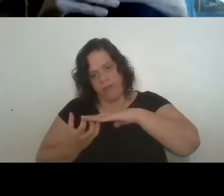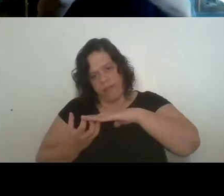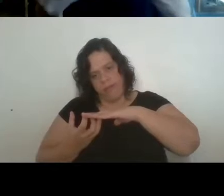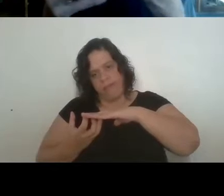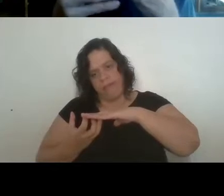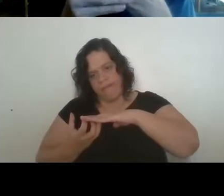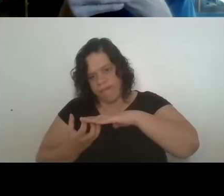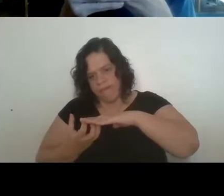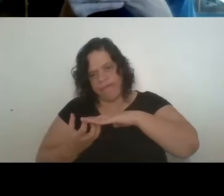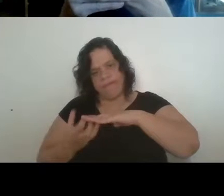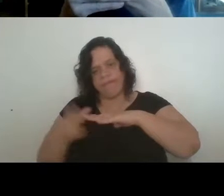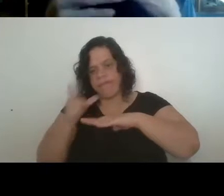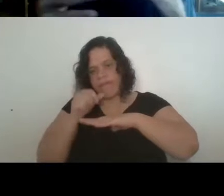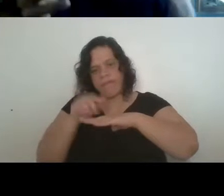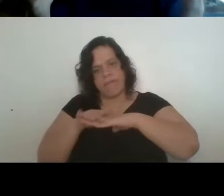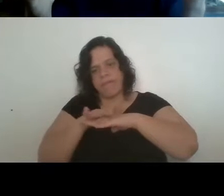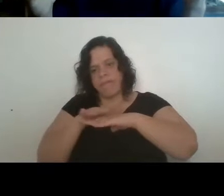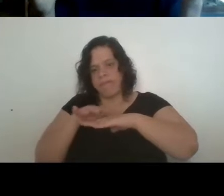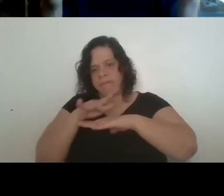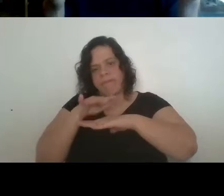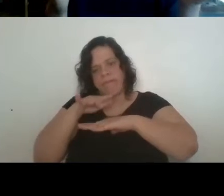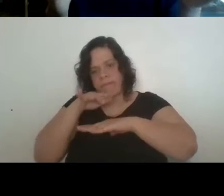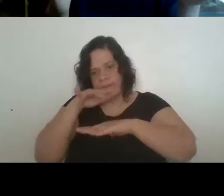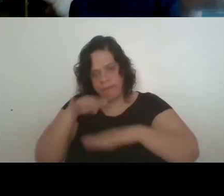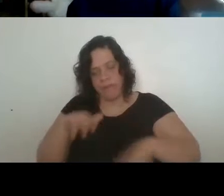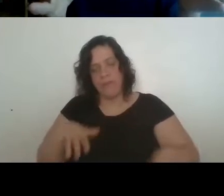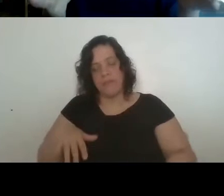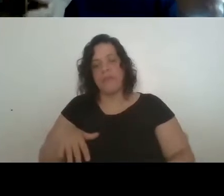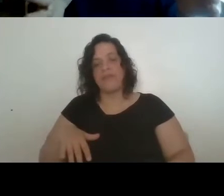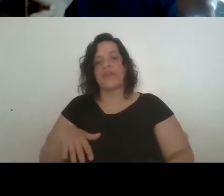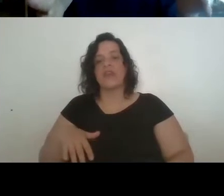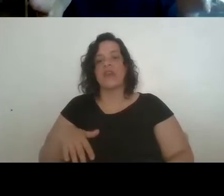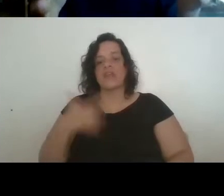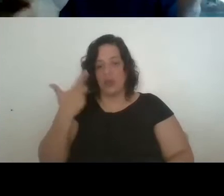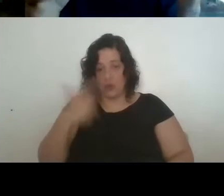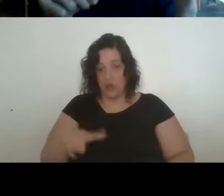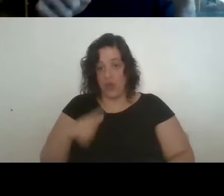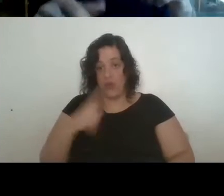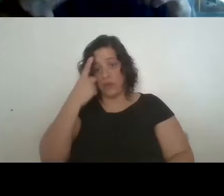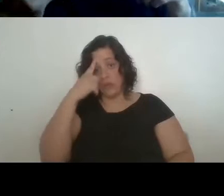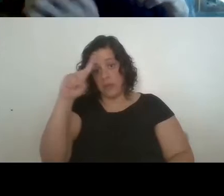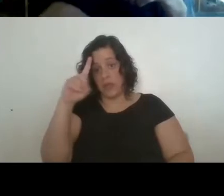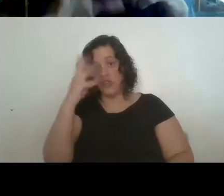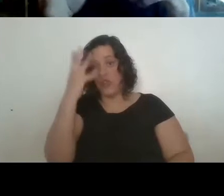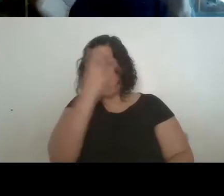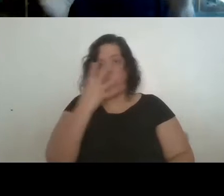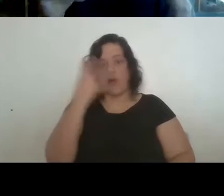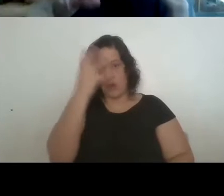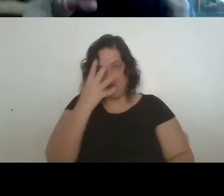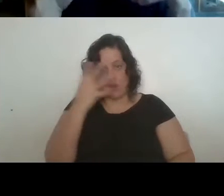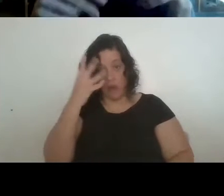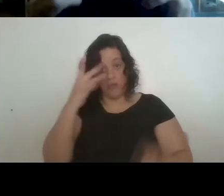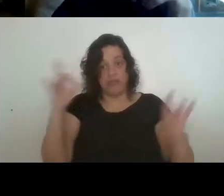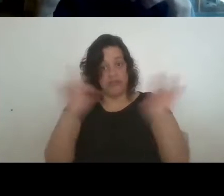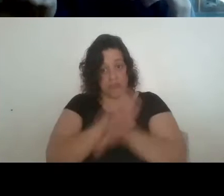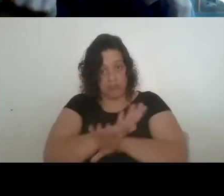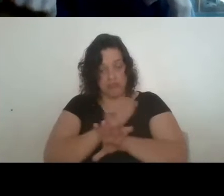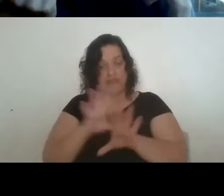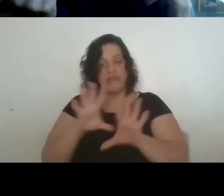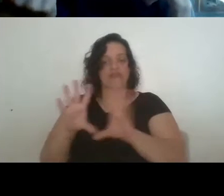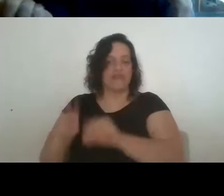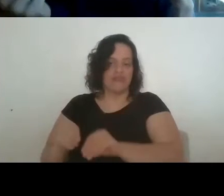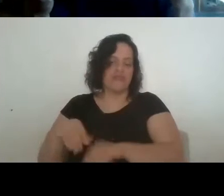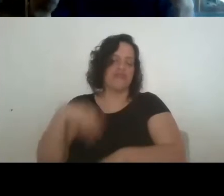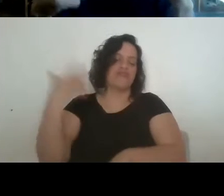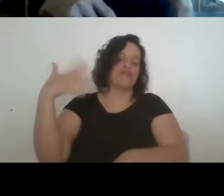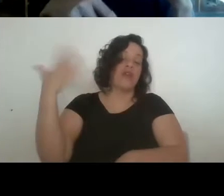à medida que o solo vai saturando. Então, a gente faz, de novo, o primeiro dia 4 horas, terminou o dia, encerra, vai para casa, tal. No dia